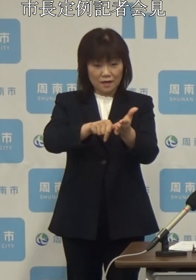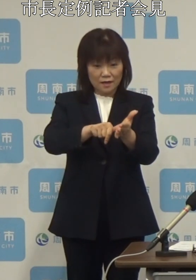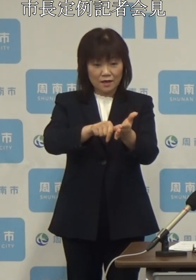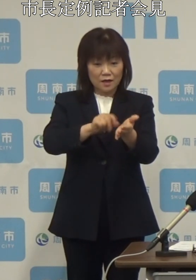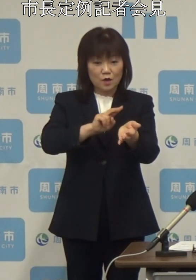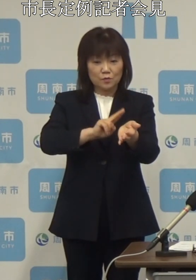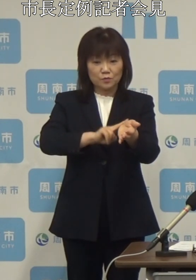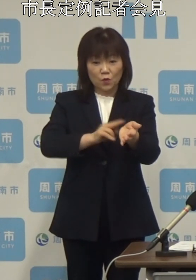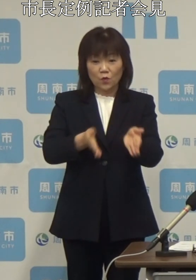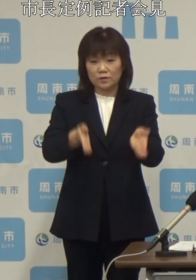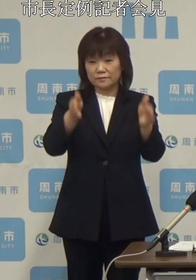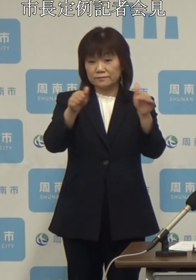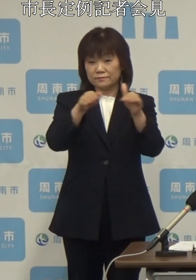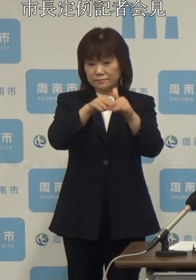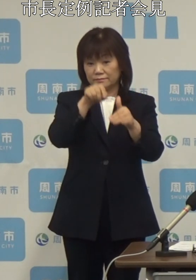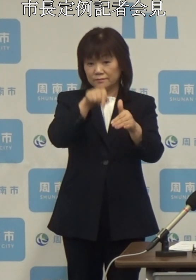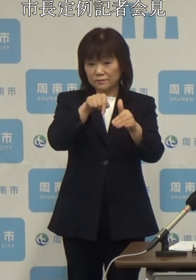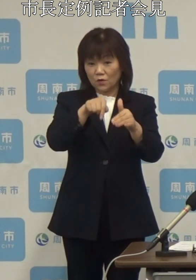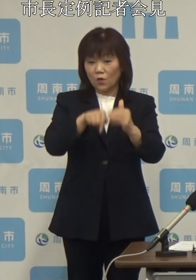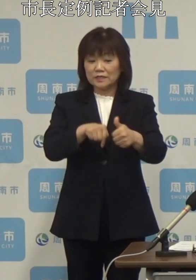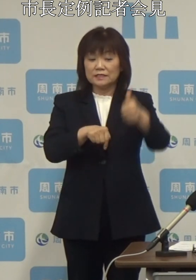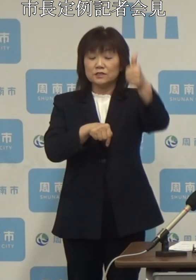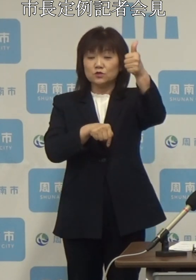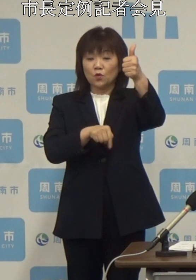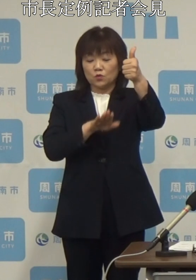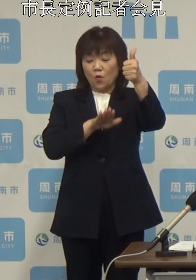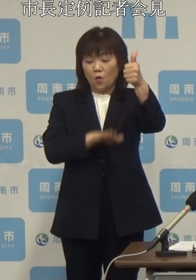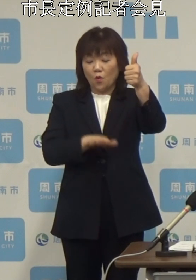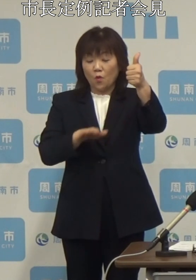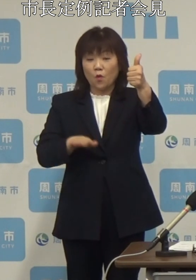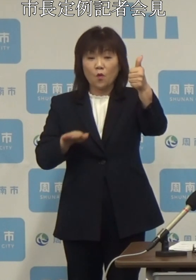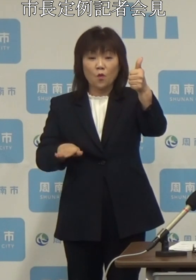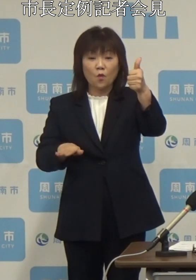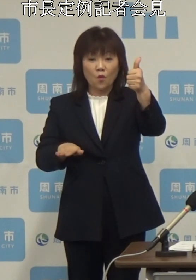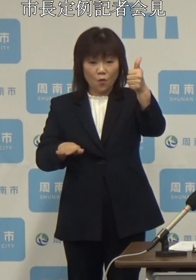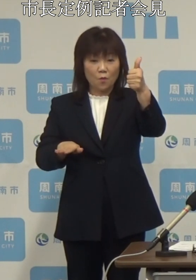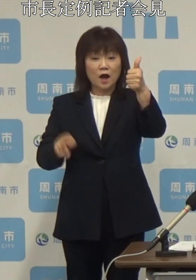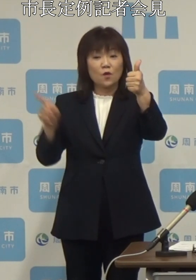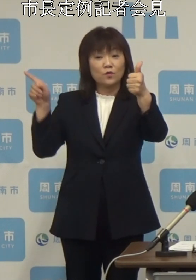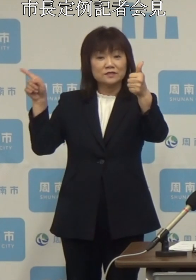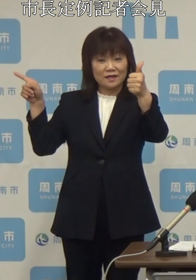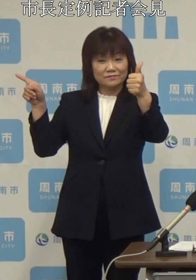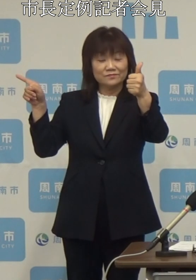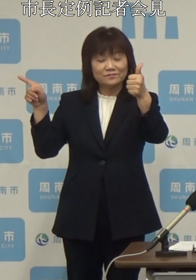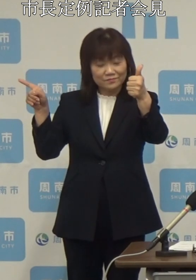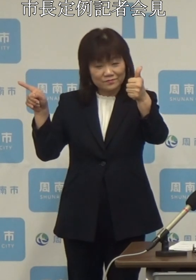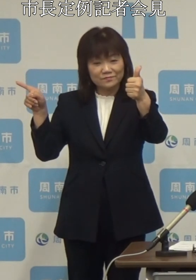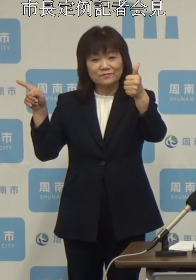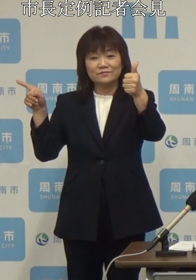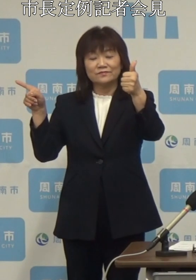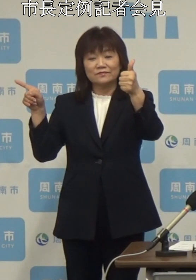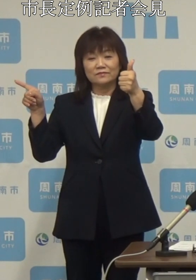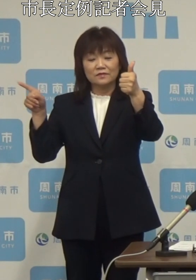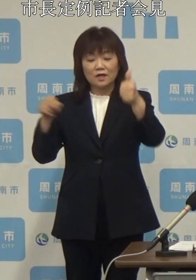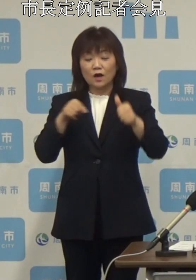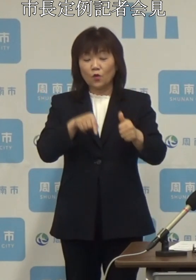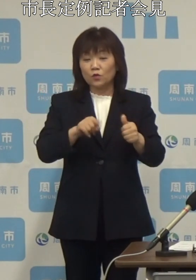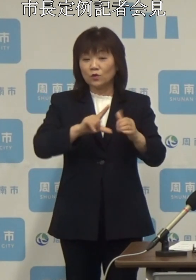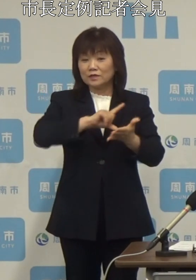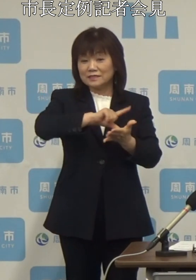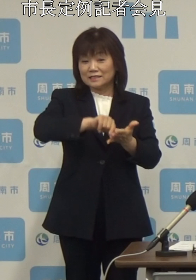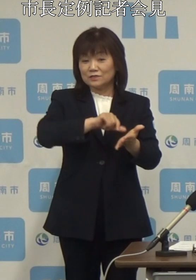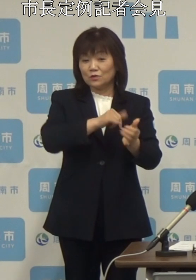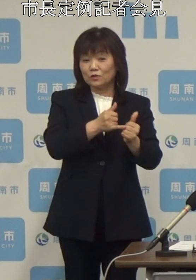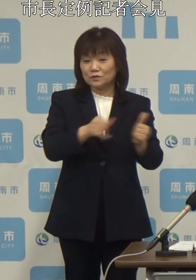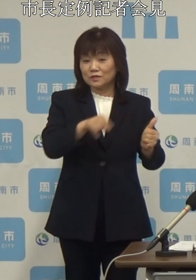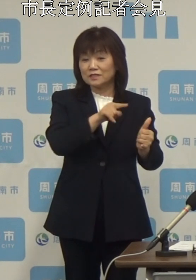されていた長沼院院長さんの院長先生のお孫さんであり、地元の方はこ